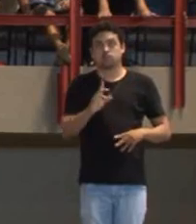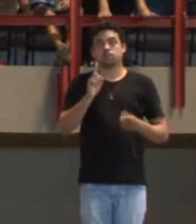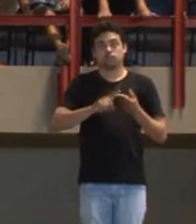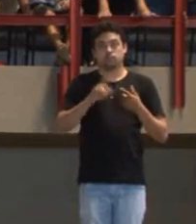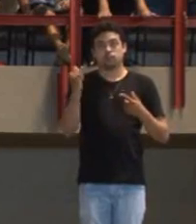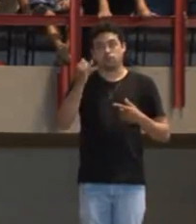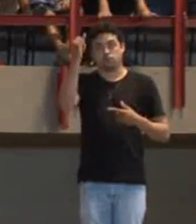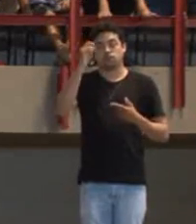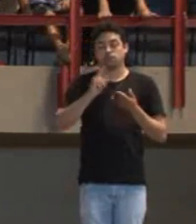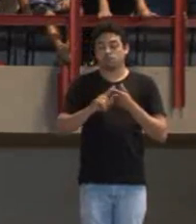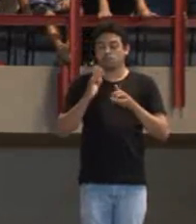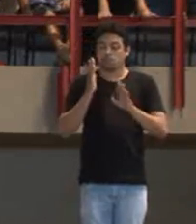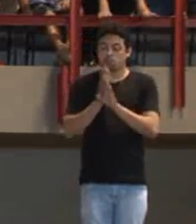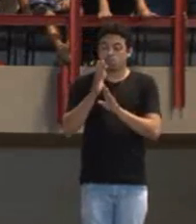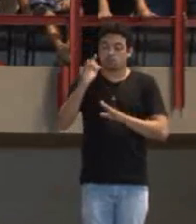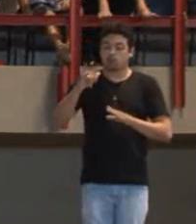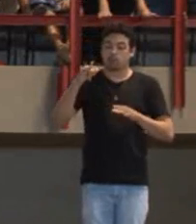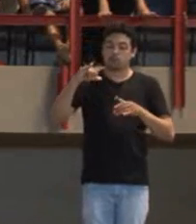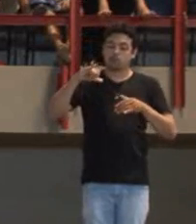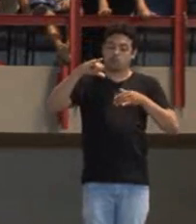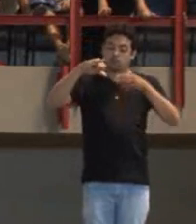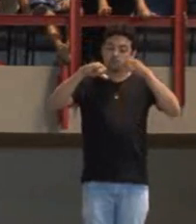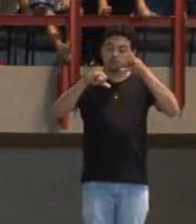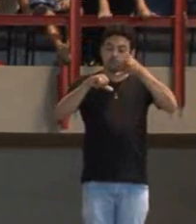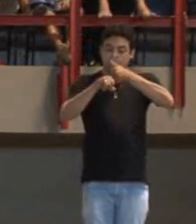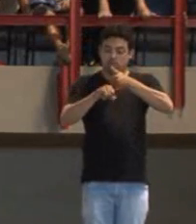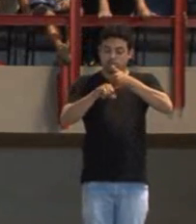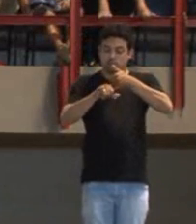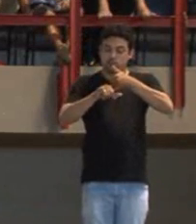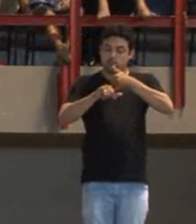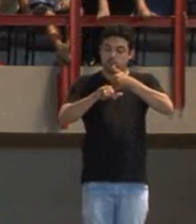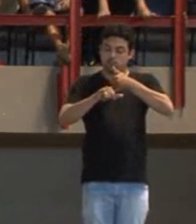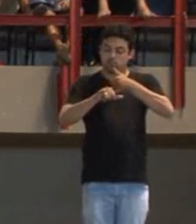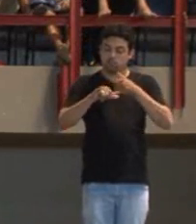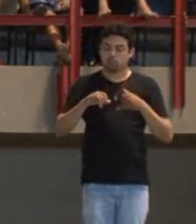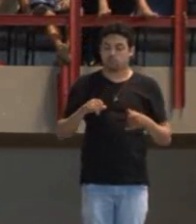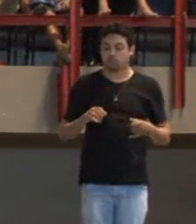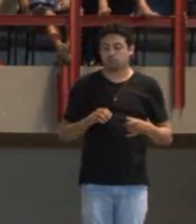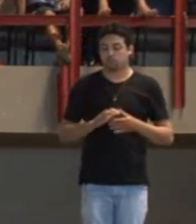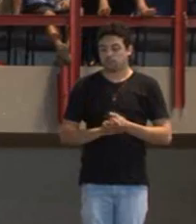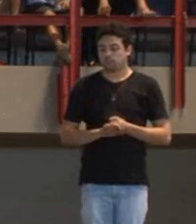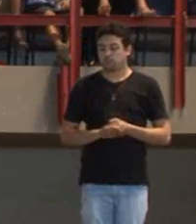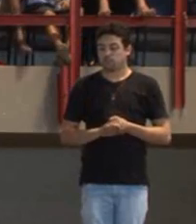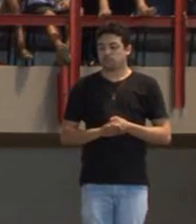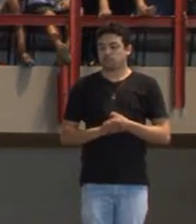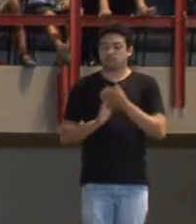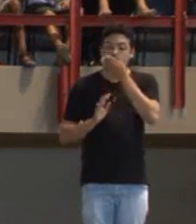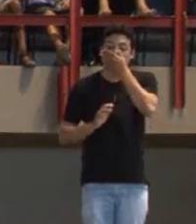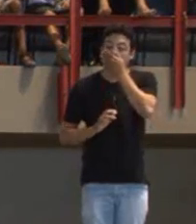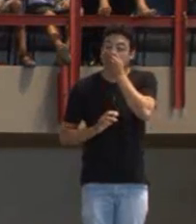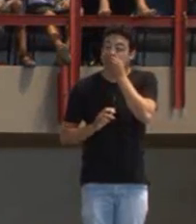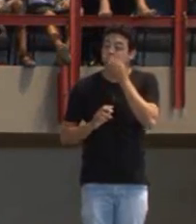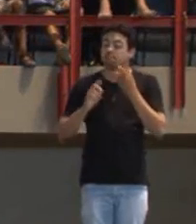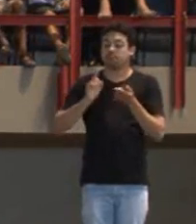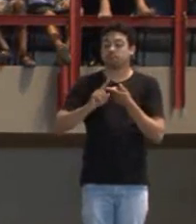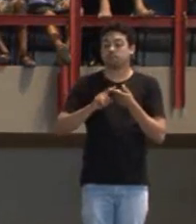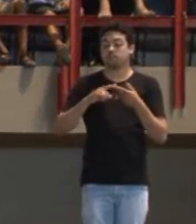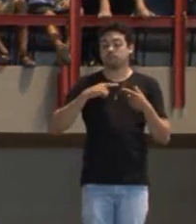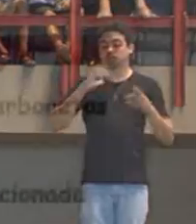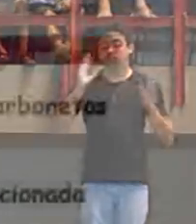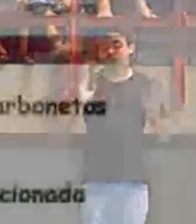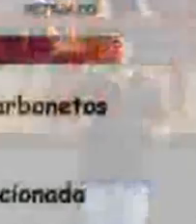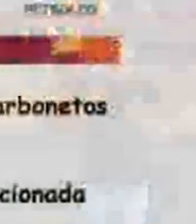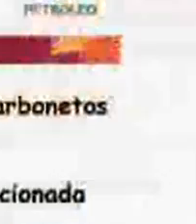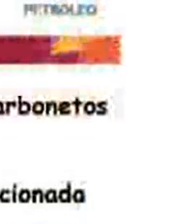importante, sim, porque é o combustível utilizado na aviação civil, tá? E, a partir também do